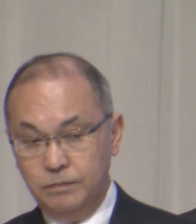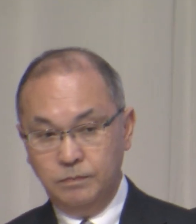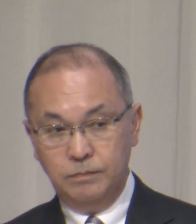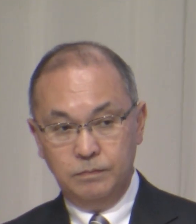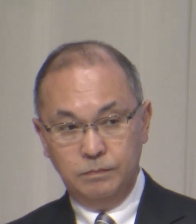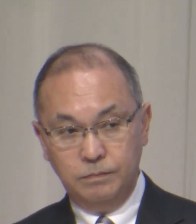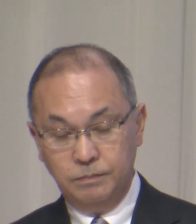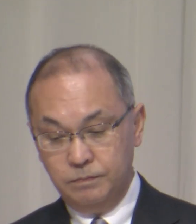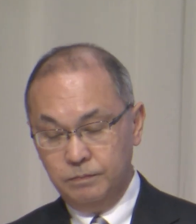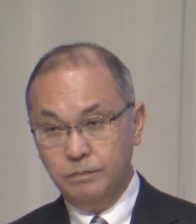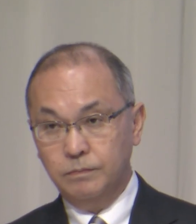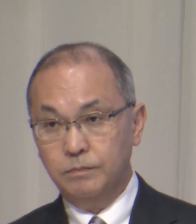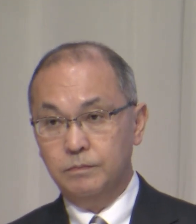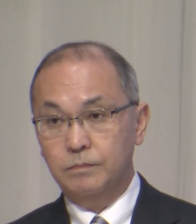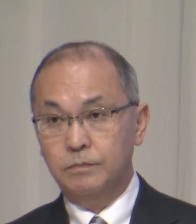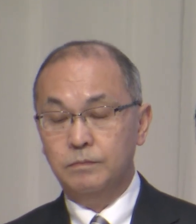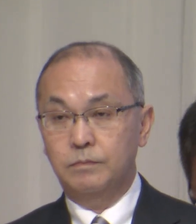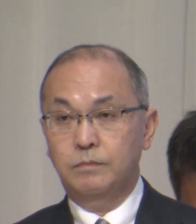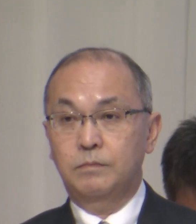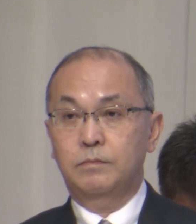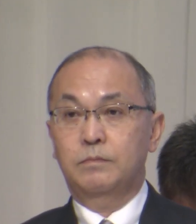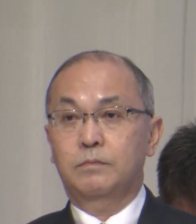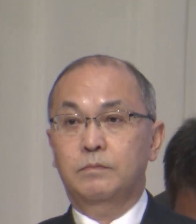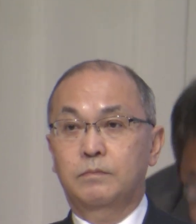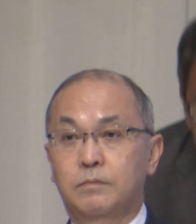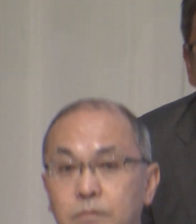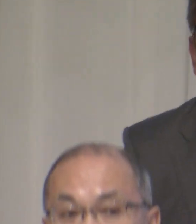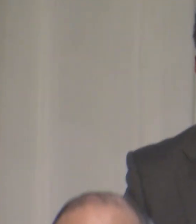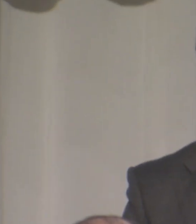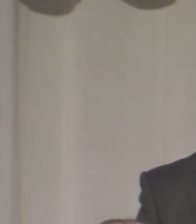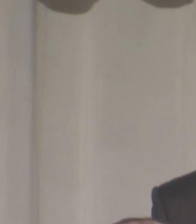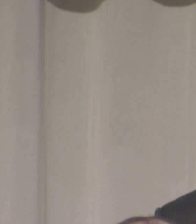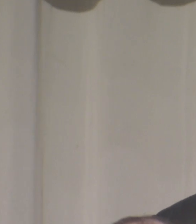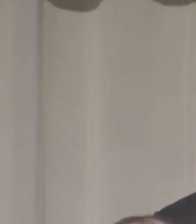同じく北川 a たでございます